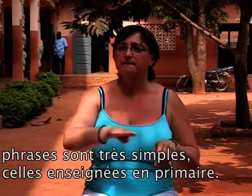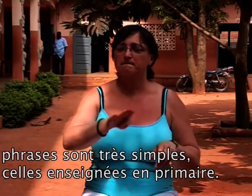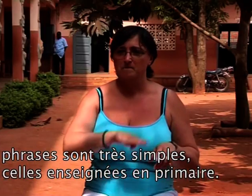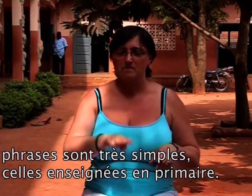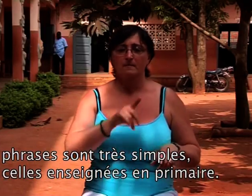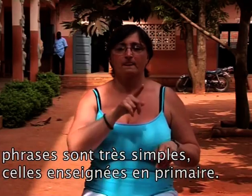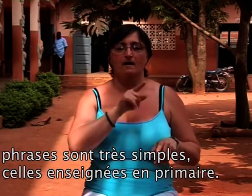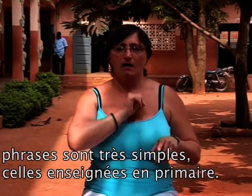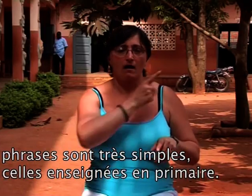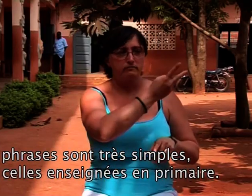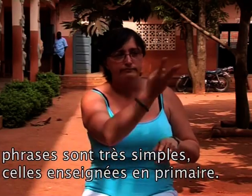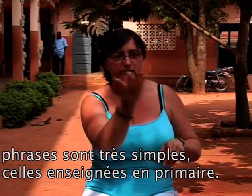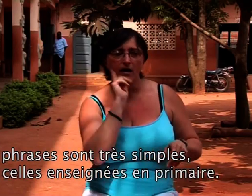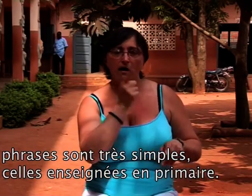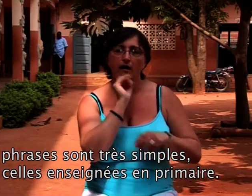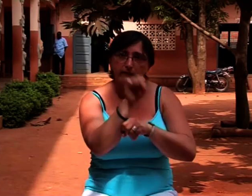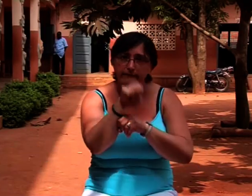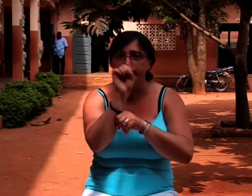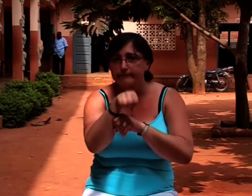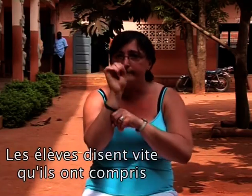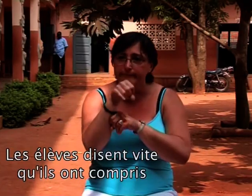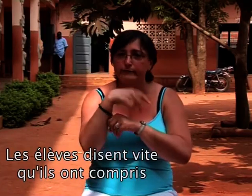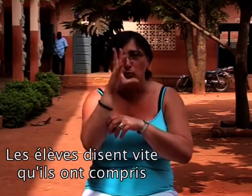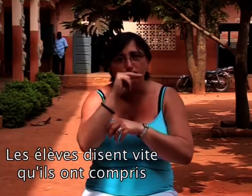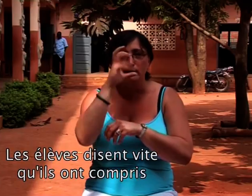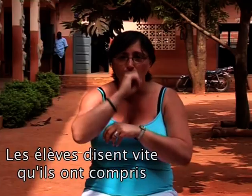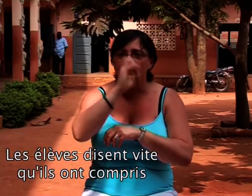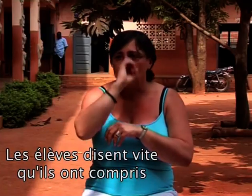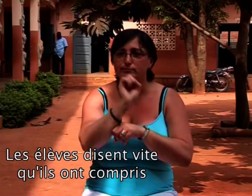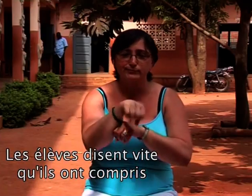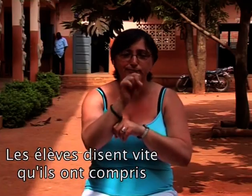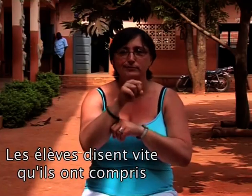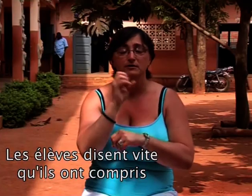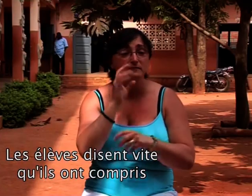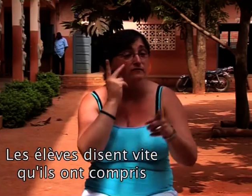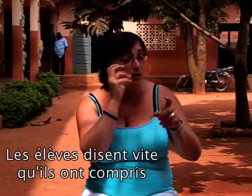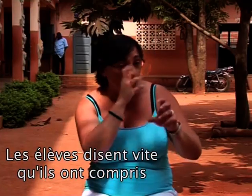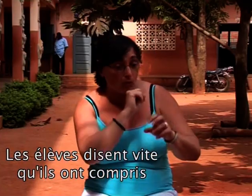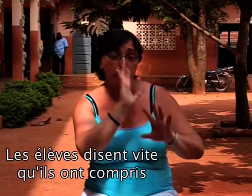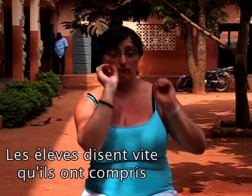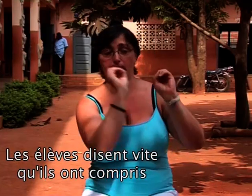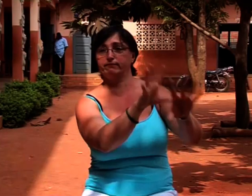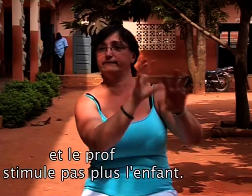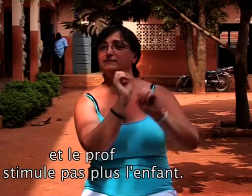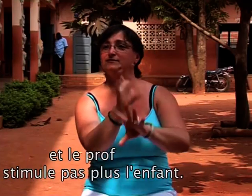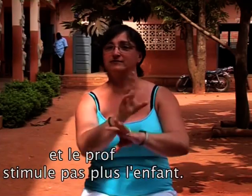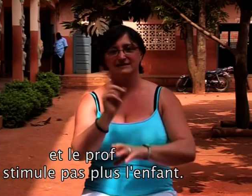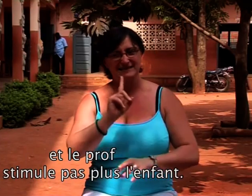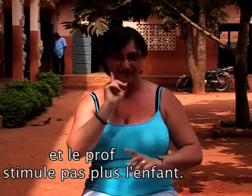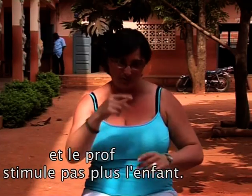fait, ce sont des phrases qui correspondent aux enfants de primaire. Et donc les élèves disent oui, j'ai compris, d'accord, c'est bon. Le professeur laisse tomber, il ne va